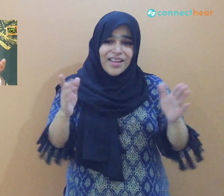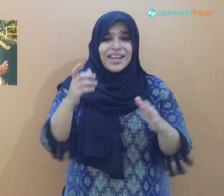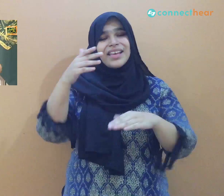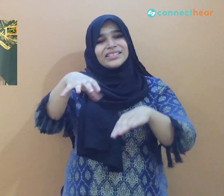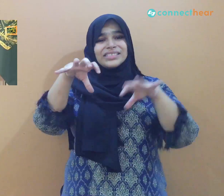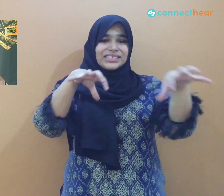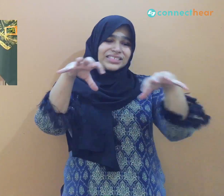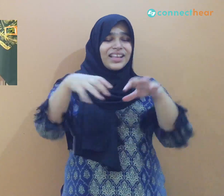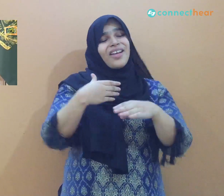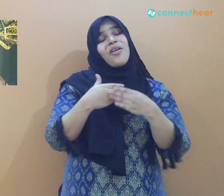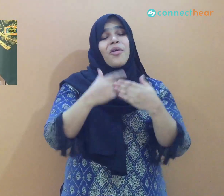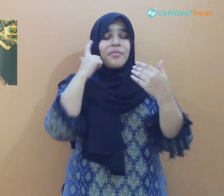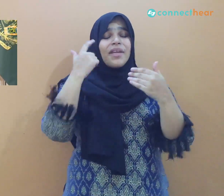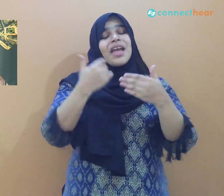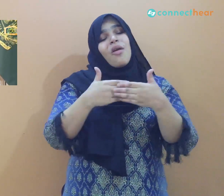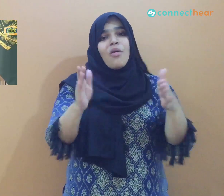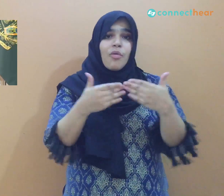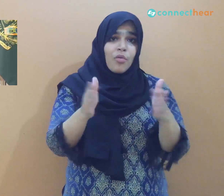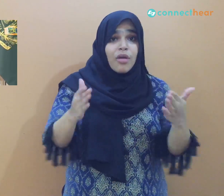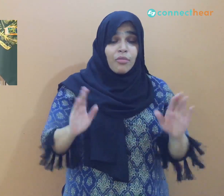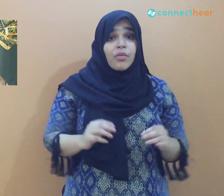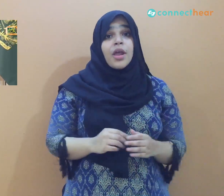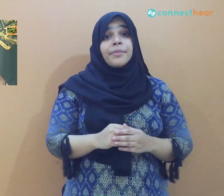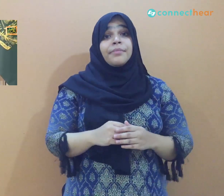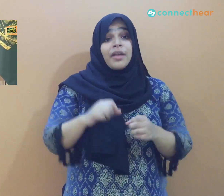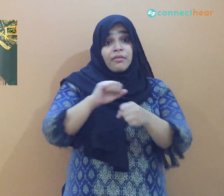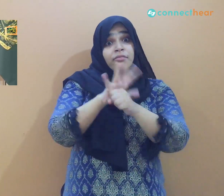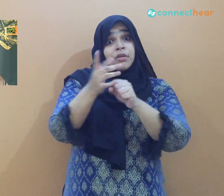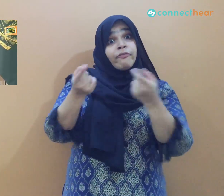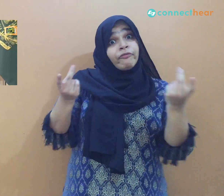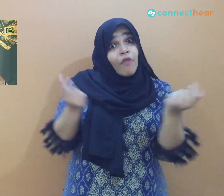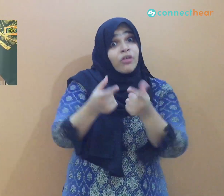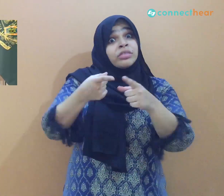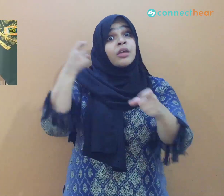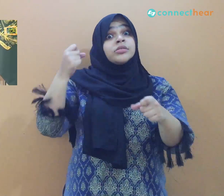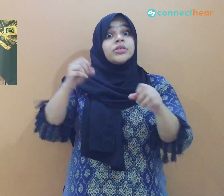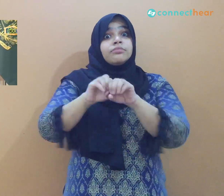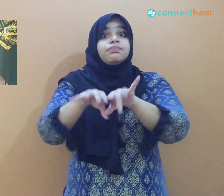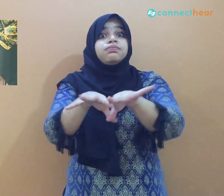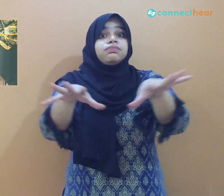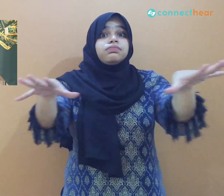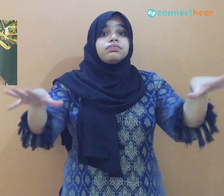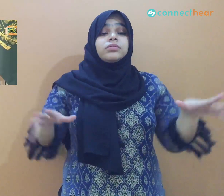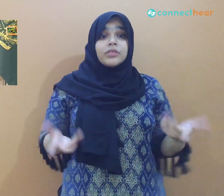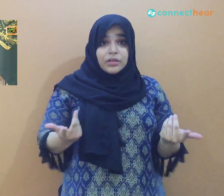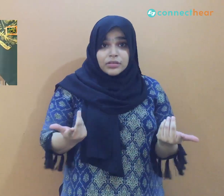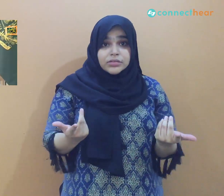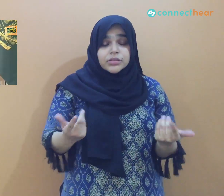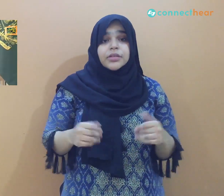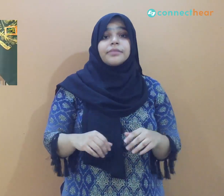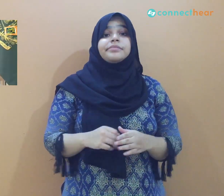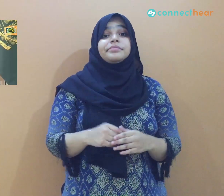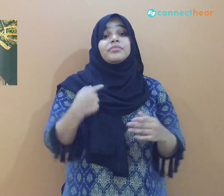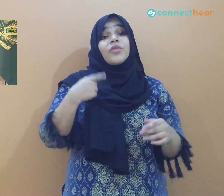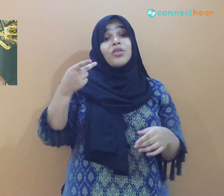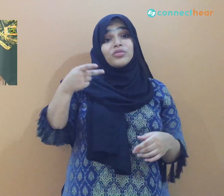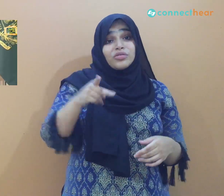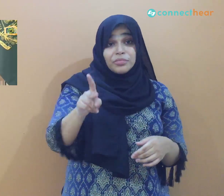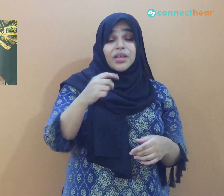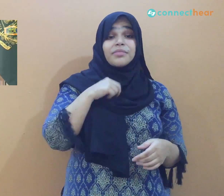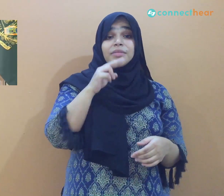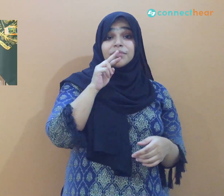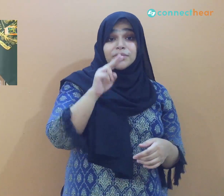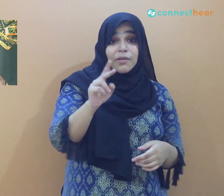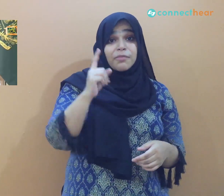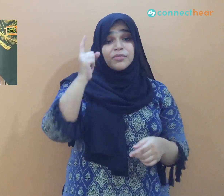انٹر ڈسٹرکٹ کی ٹرانسپورٹ کھولیں گے تو وائرس زیادہ تیزی سے پھیل جائے گی. میں پھر سے, کیونکہ ہم